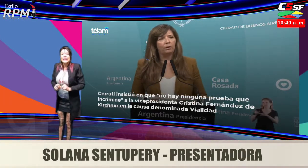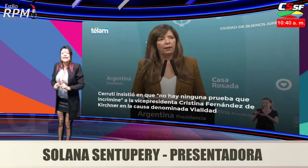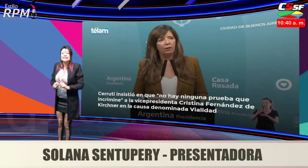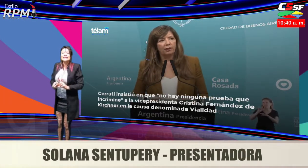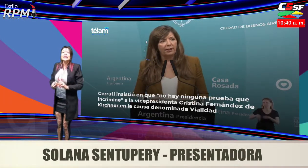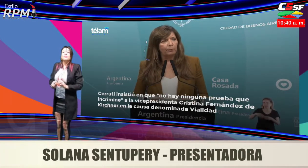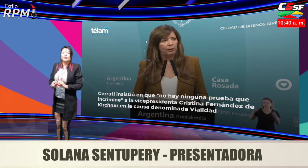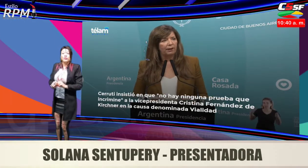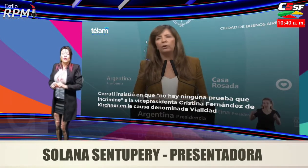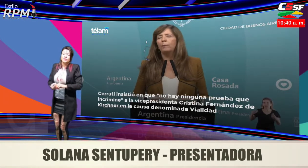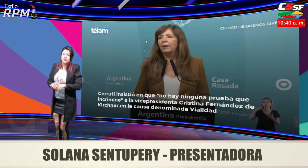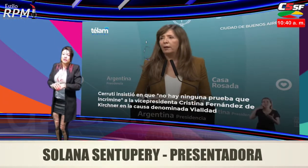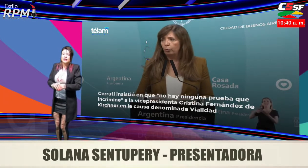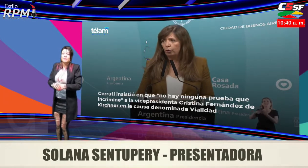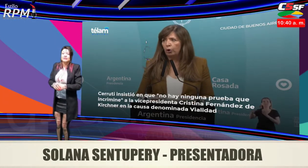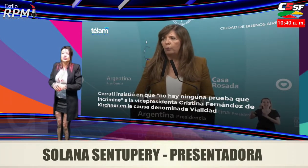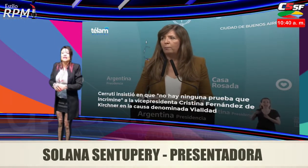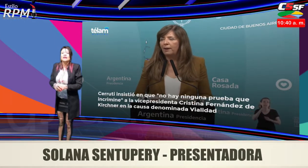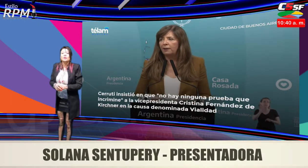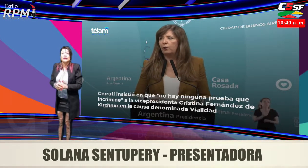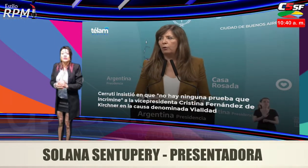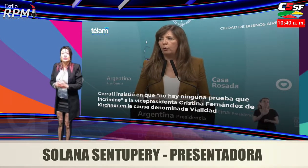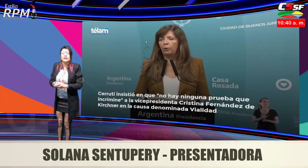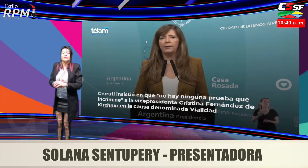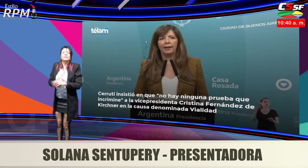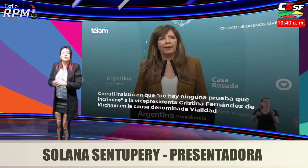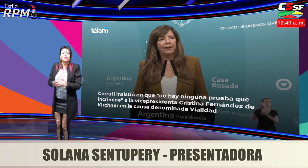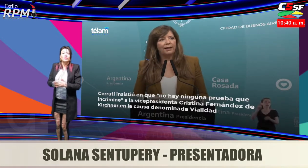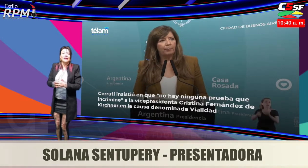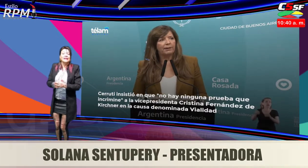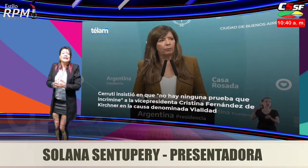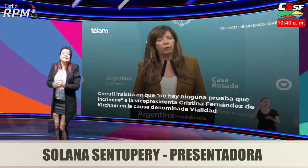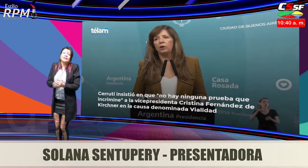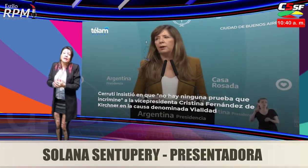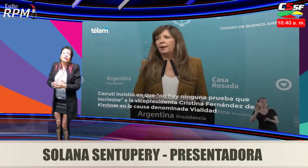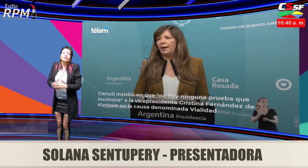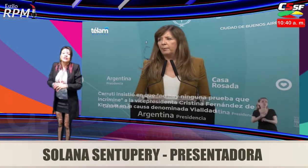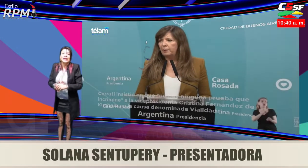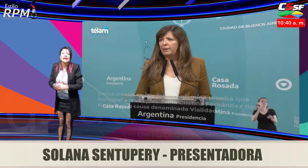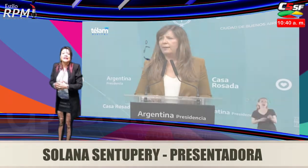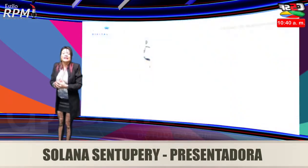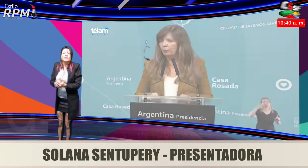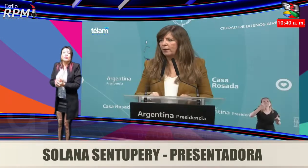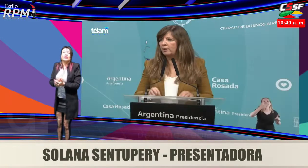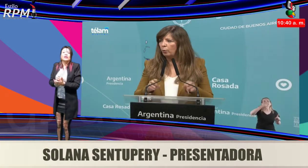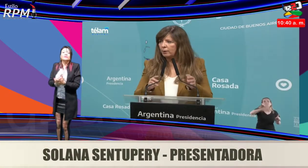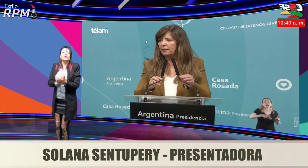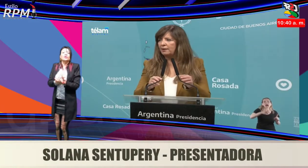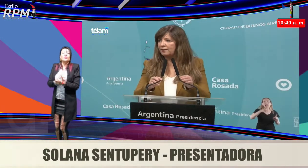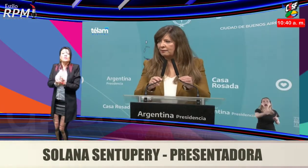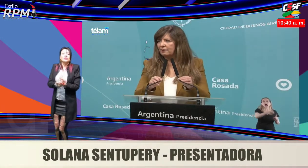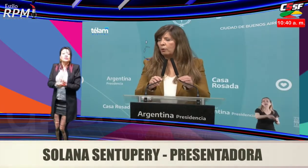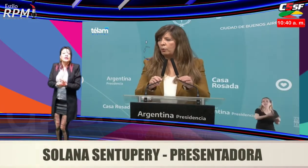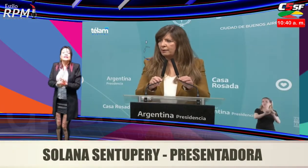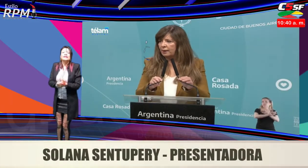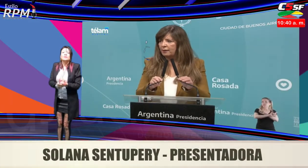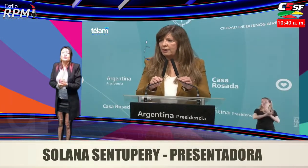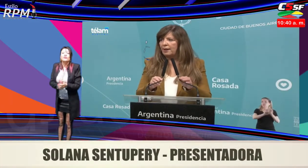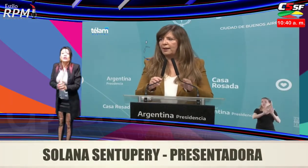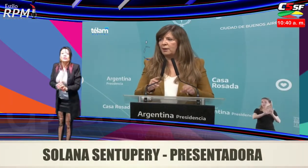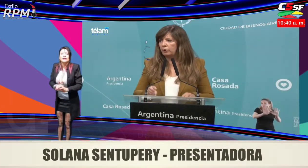que sigue prófugo, dicho está de paso, y el gobierno de Mauricio Macri también considera que está involucrado en todos estos movimientos de